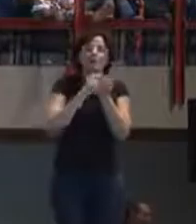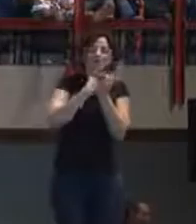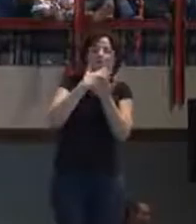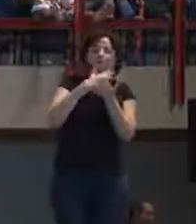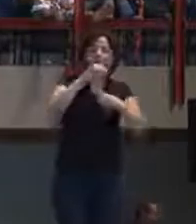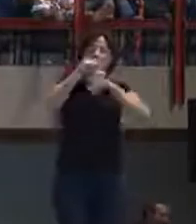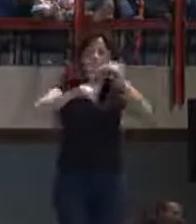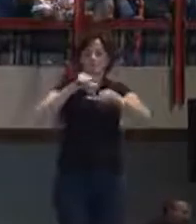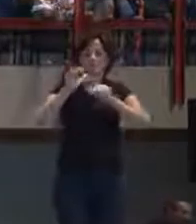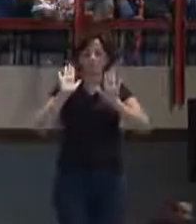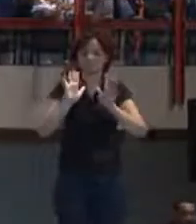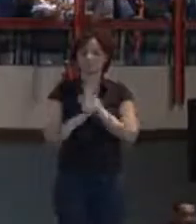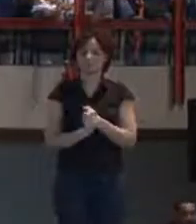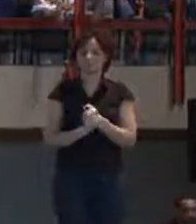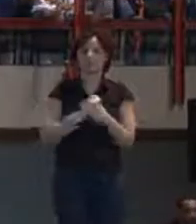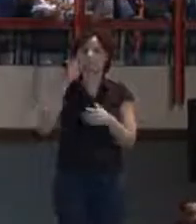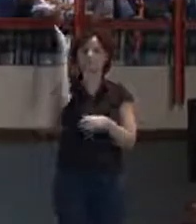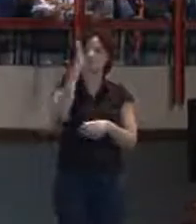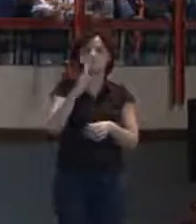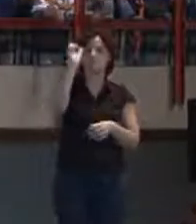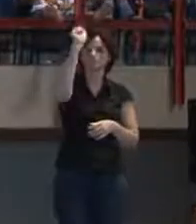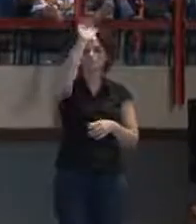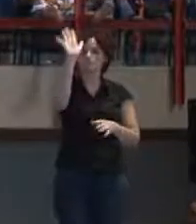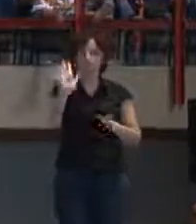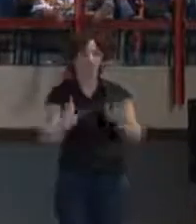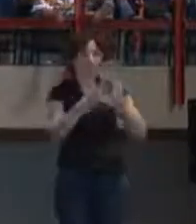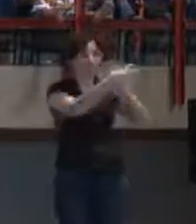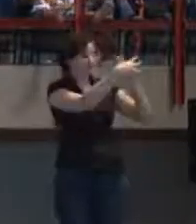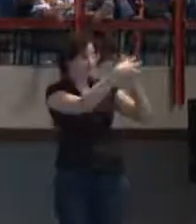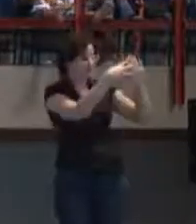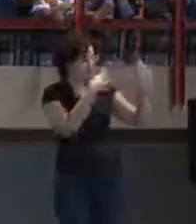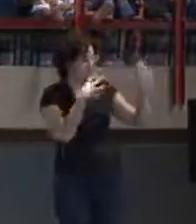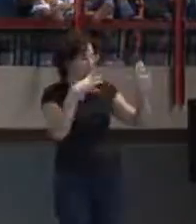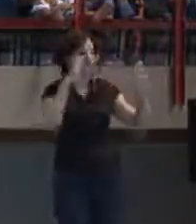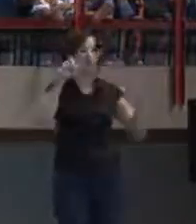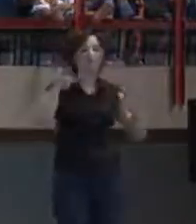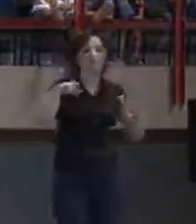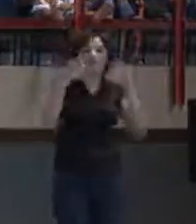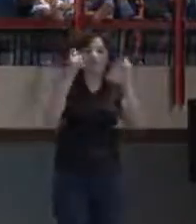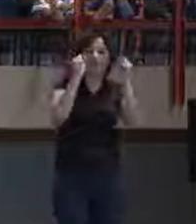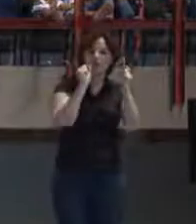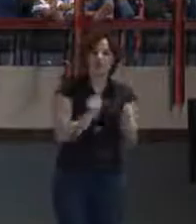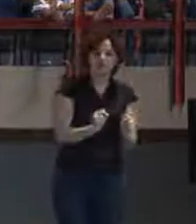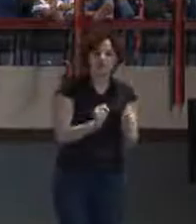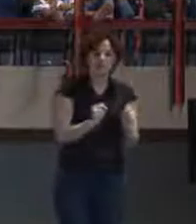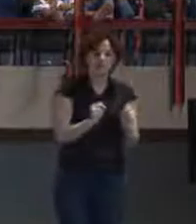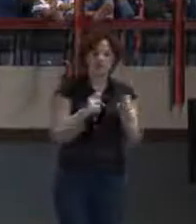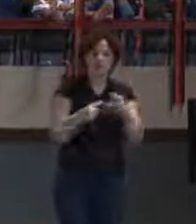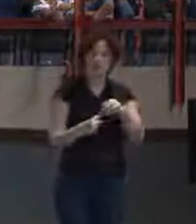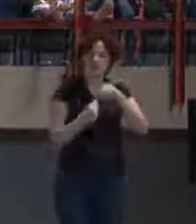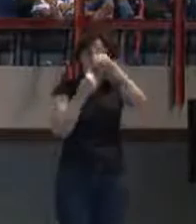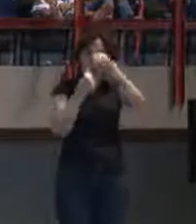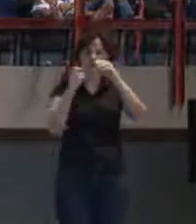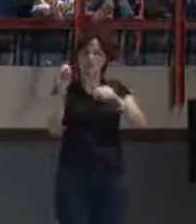Capitanias hereditárias é poder, responde para mim, centralizado ou descentralizado?